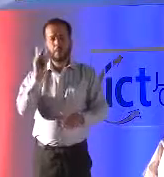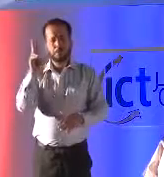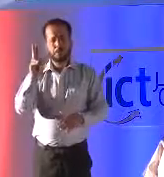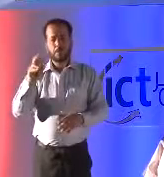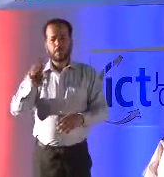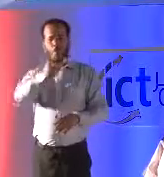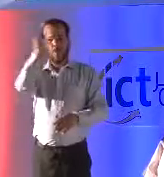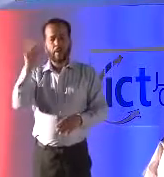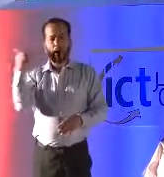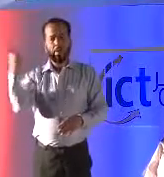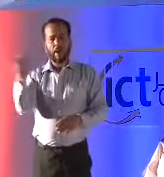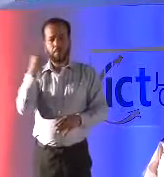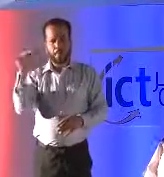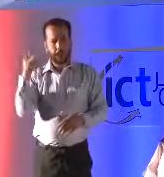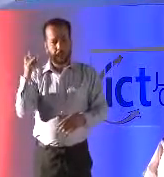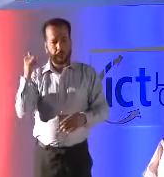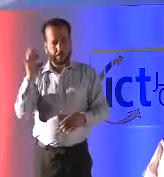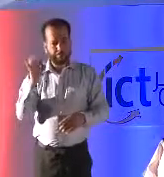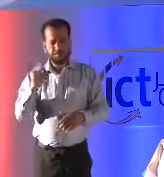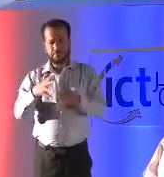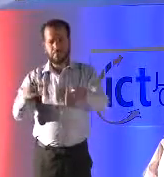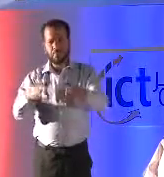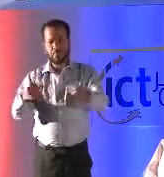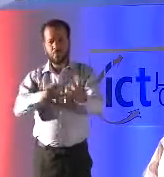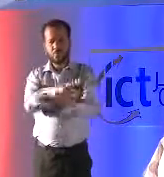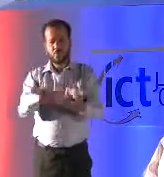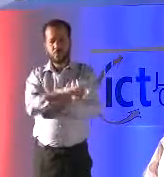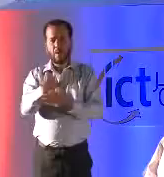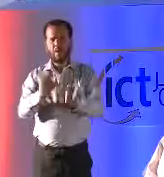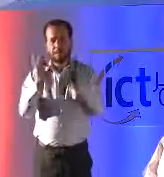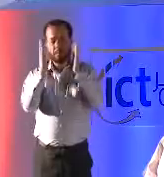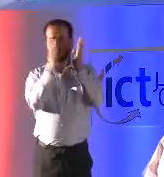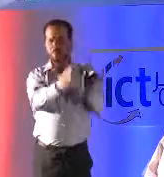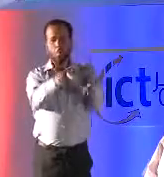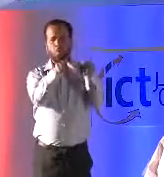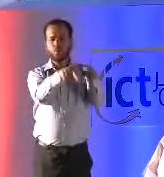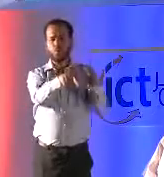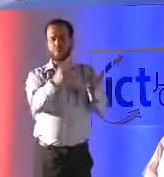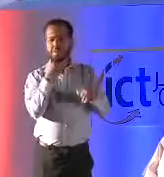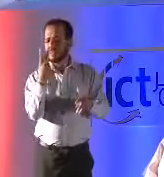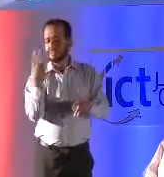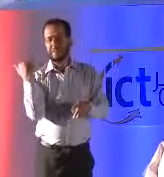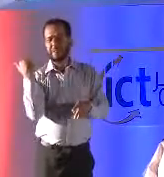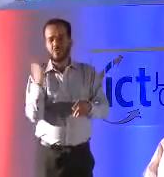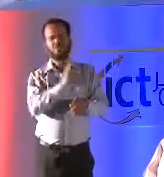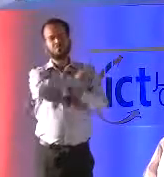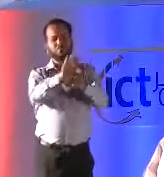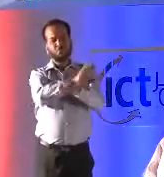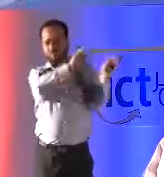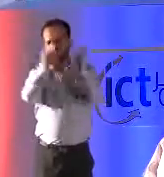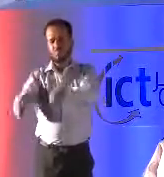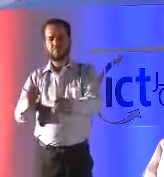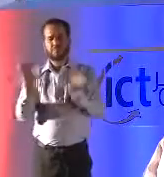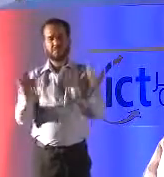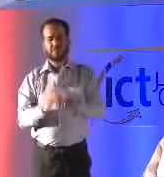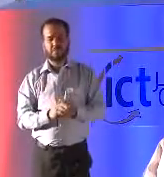في منطقة العالم العربي أن هذه الحلول فقط متواجدة من قبل سنين قليلة فقط.